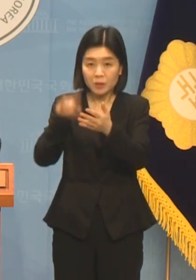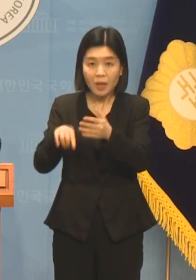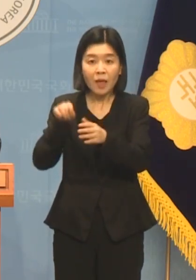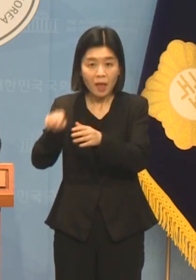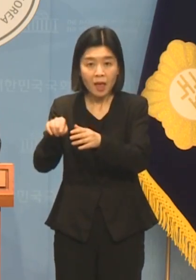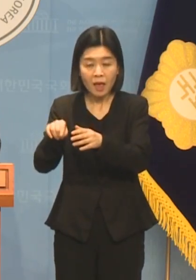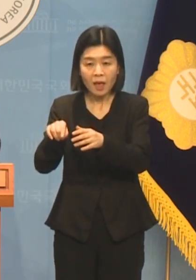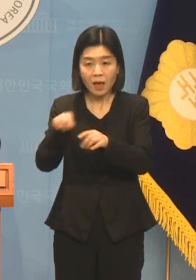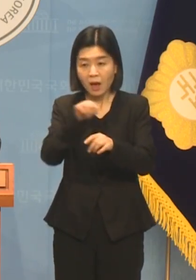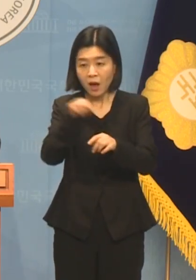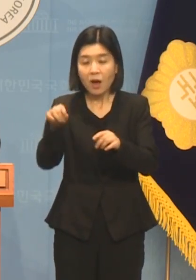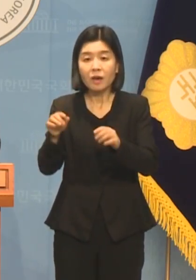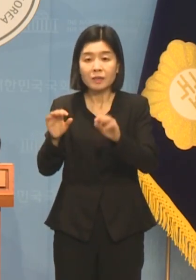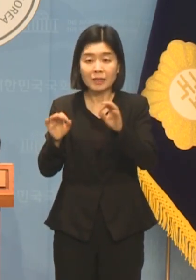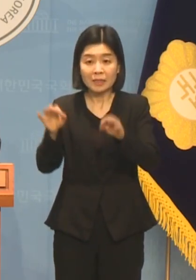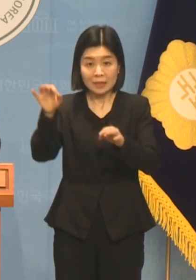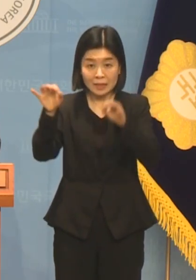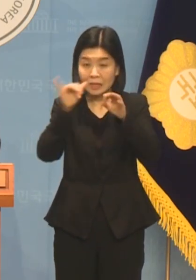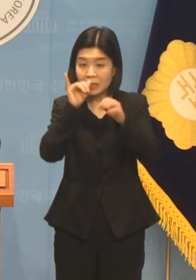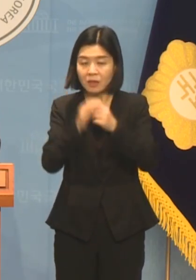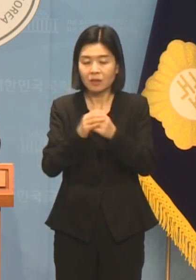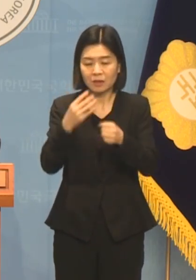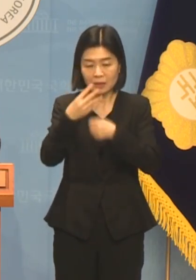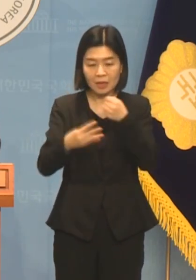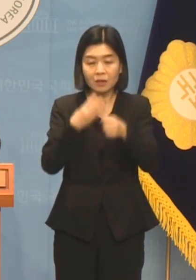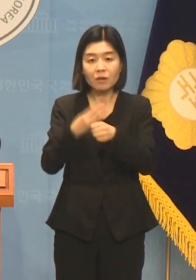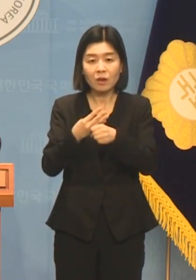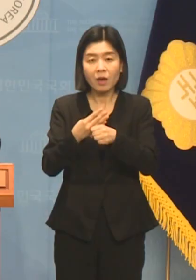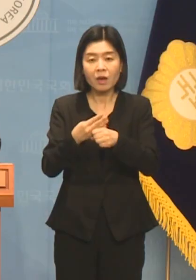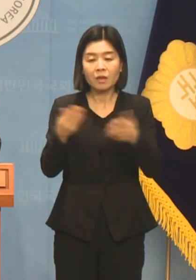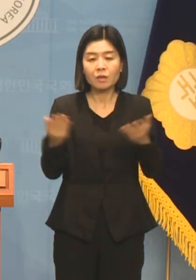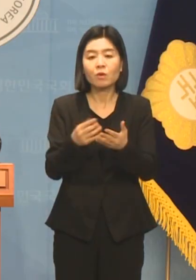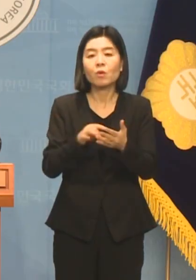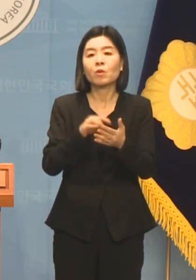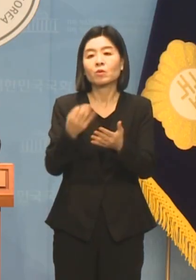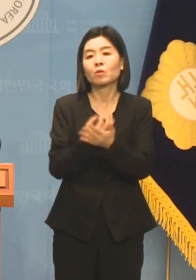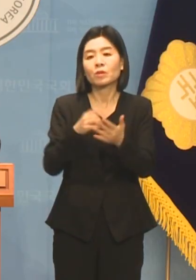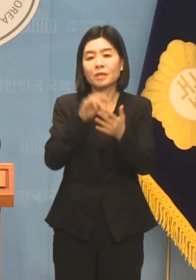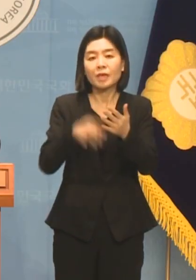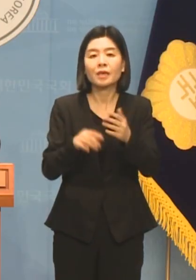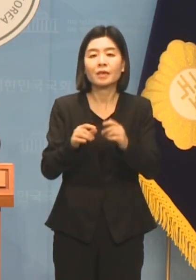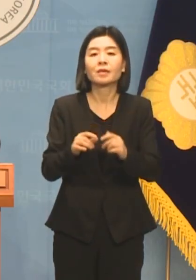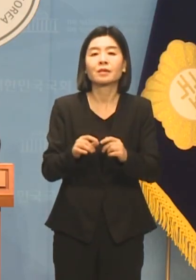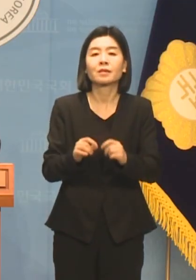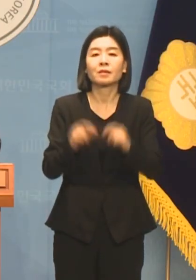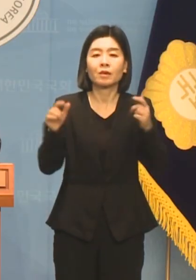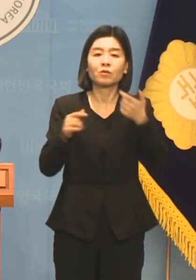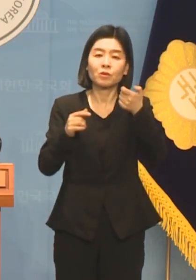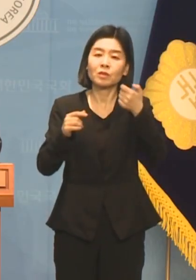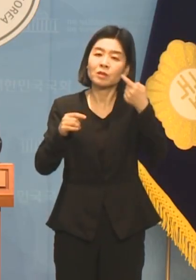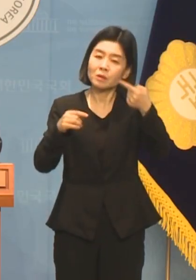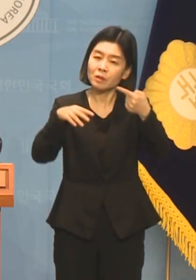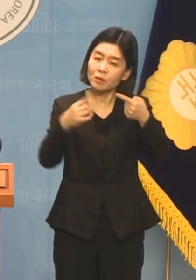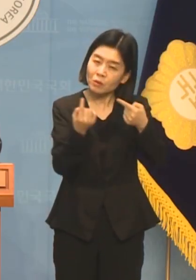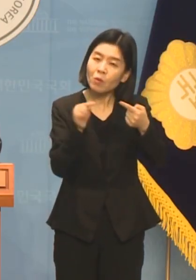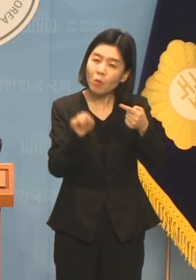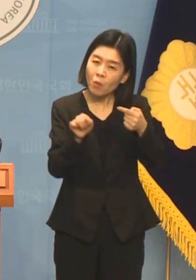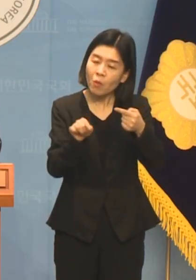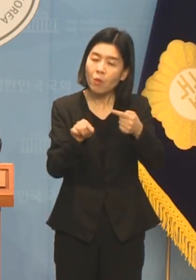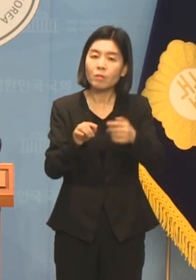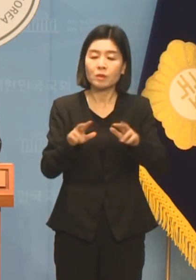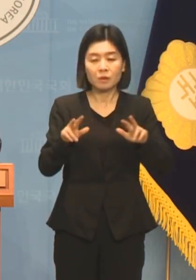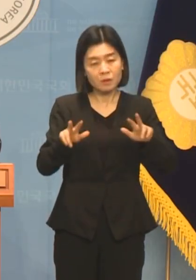이는 최근 4년간 누적 근로소득 세수 증가액만 61조 원인 것과 비교하면 충분히 조정